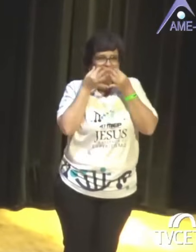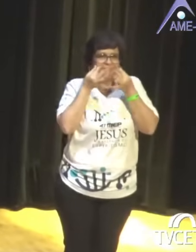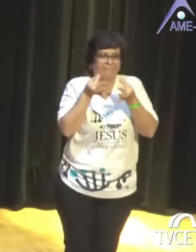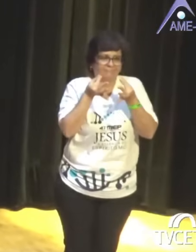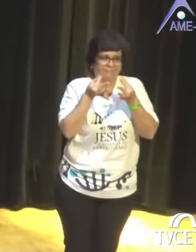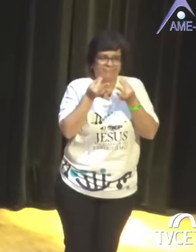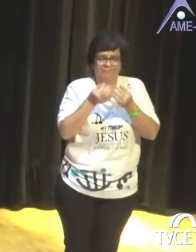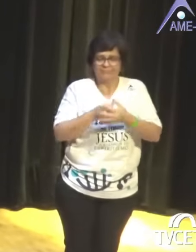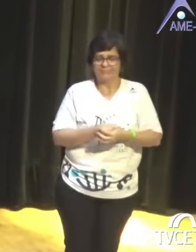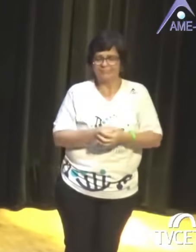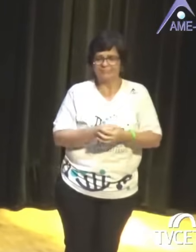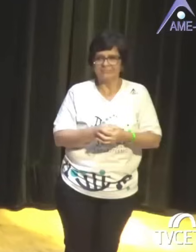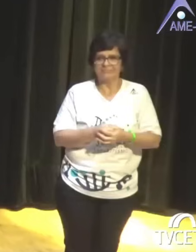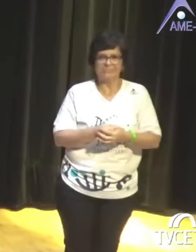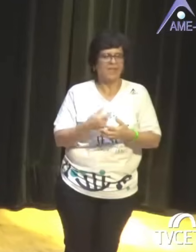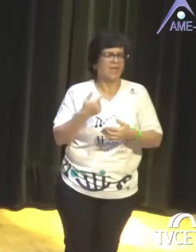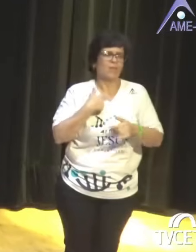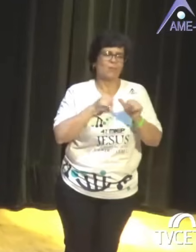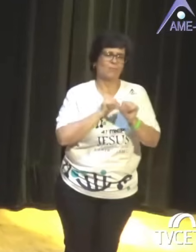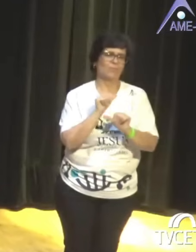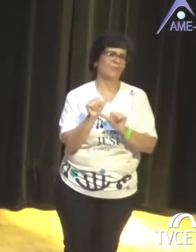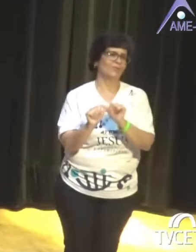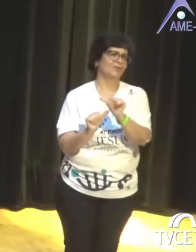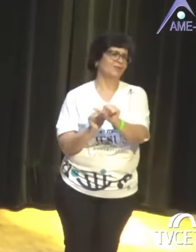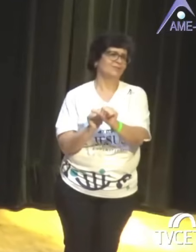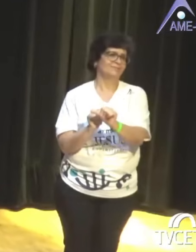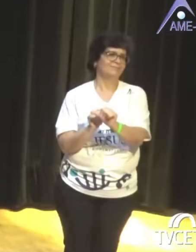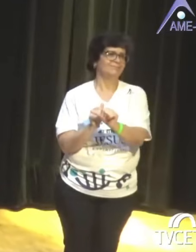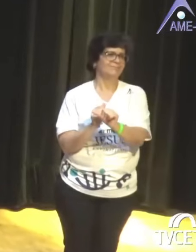testemunho eu não sou mais a mesma